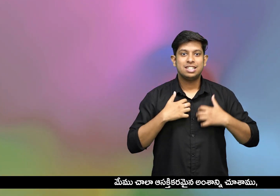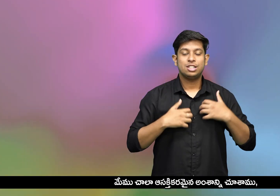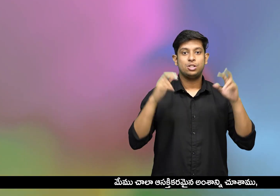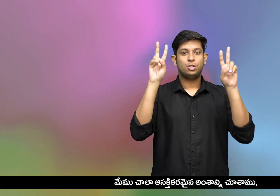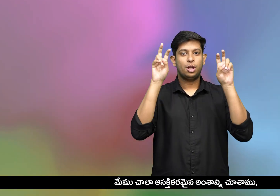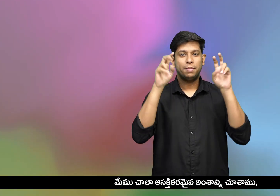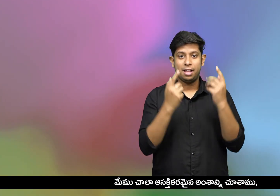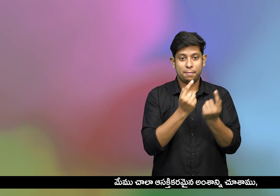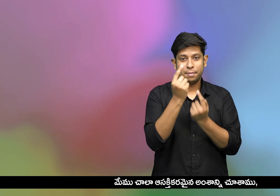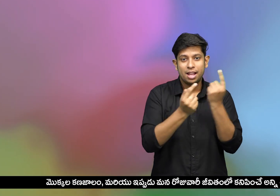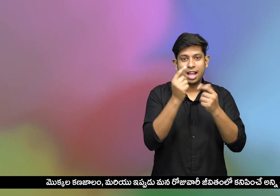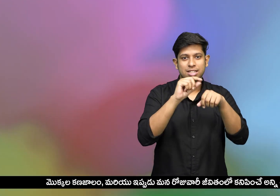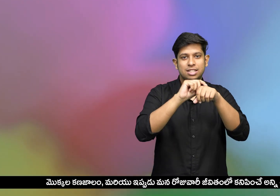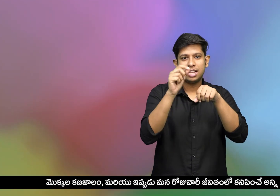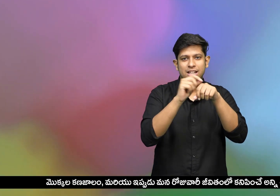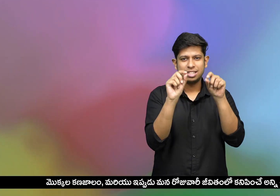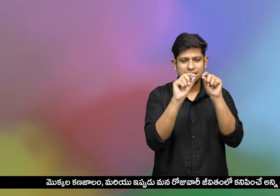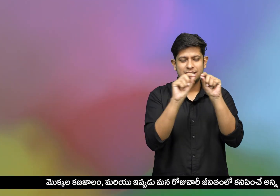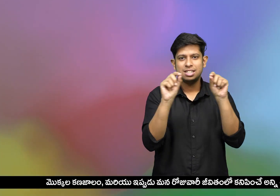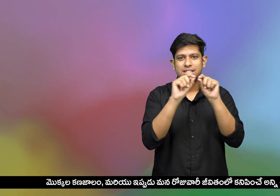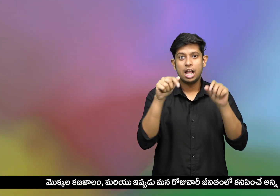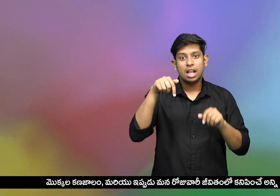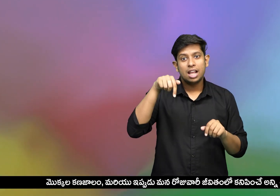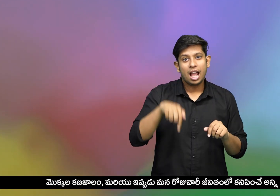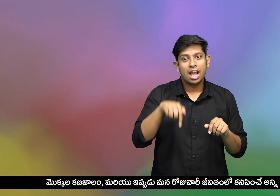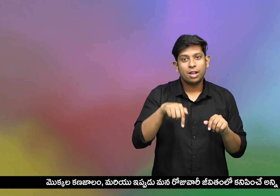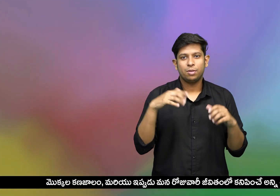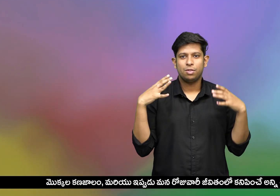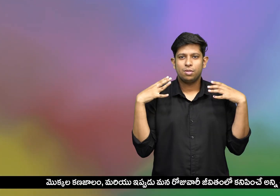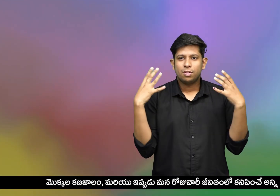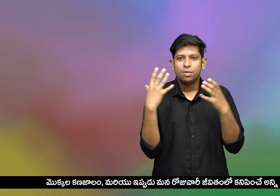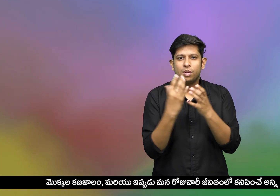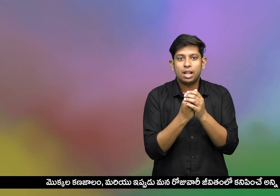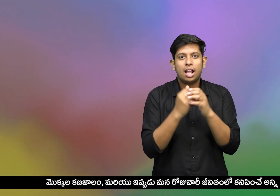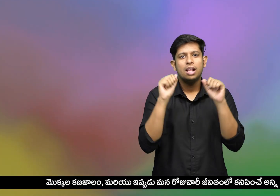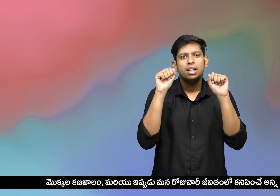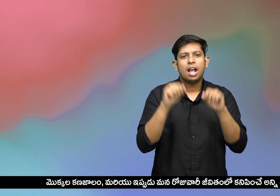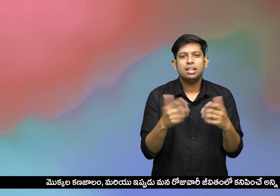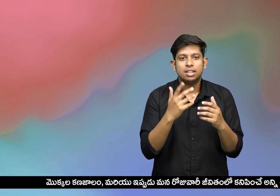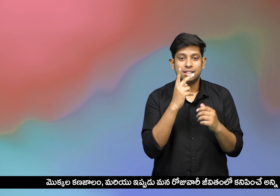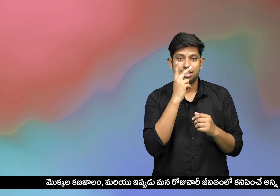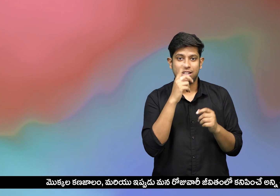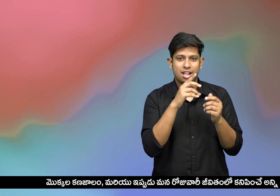చూశాము. మొక్కల కణజాలం మరియు ఇప్పుడు మన రోజువారీ జీవితంలో కనిపించే